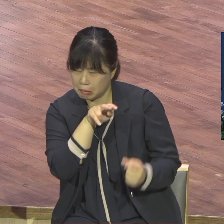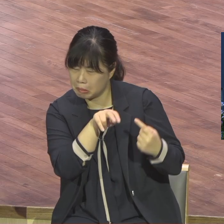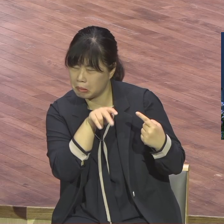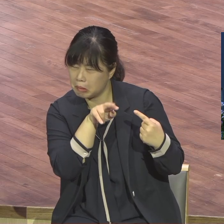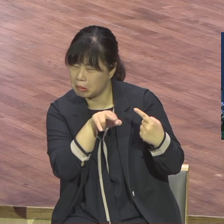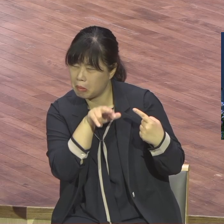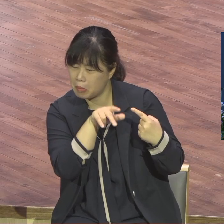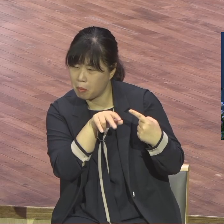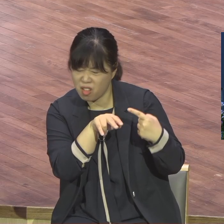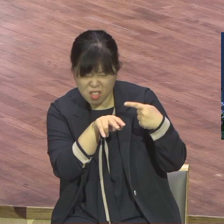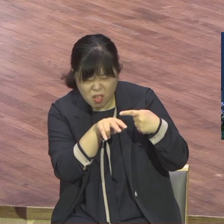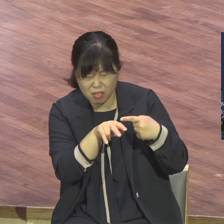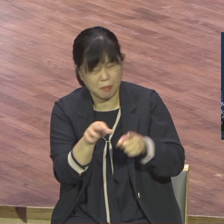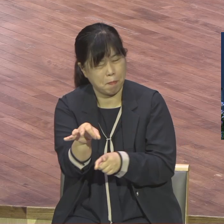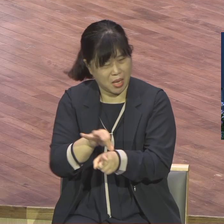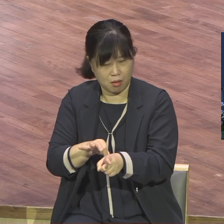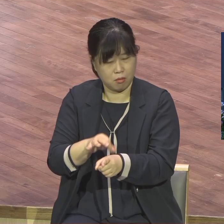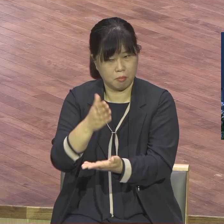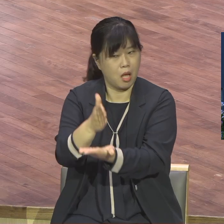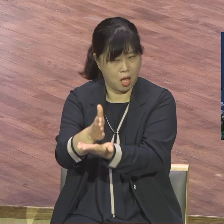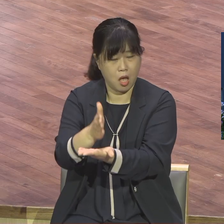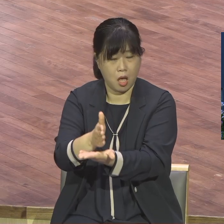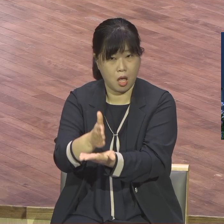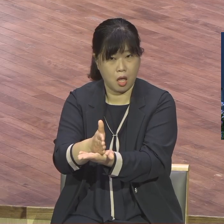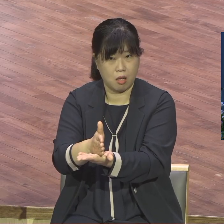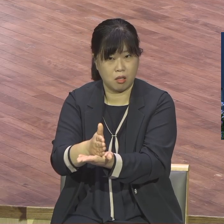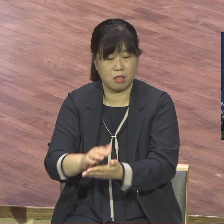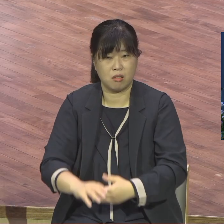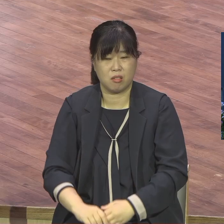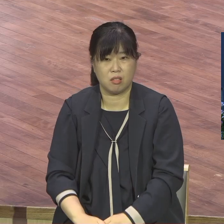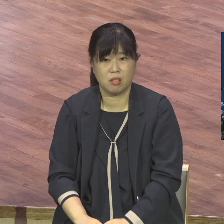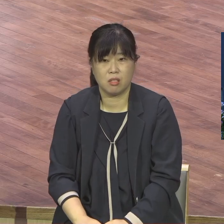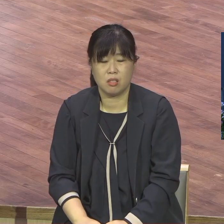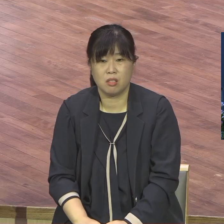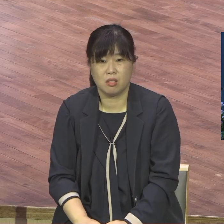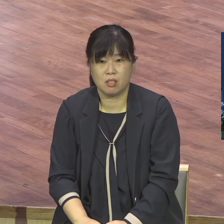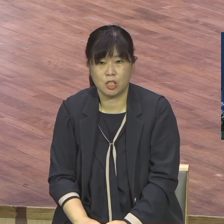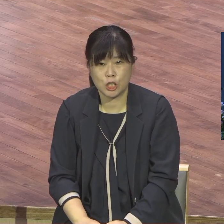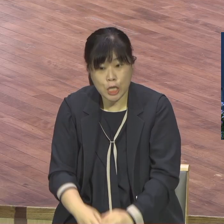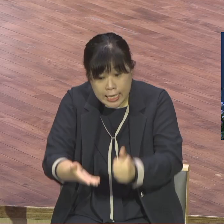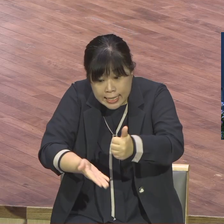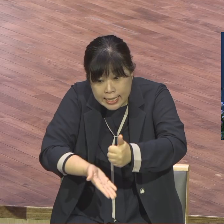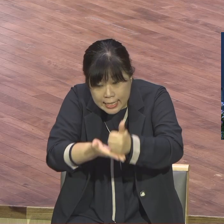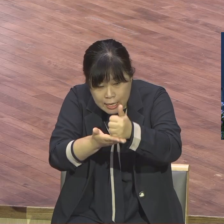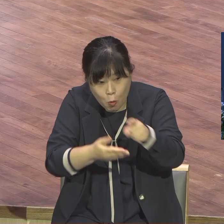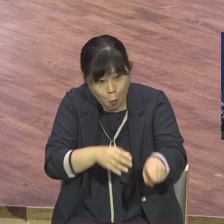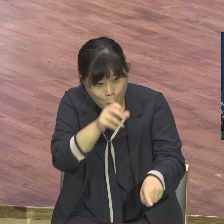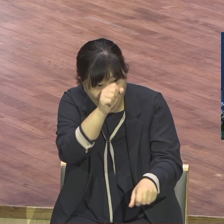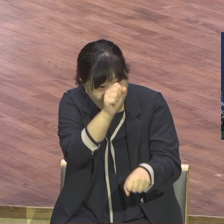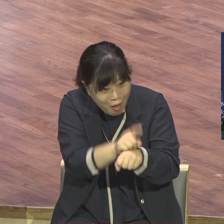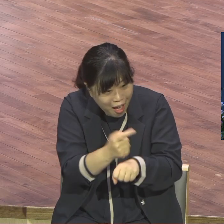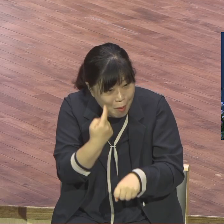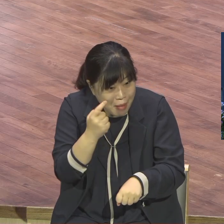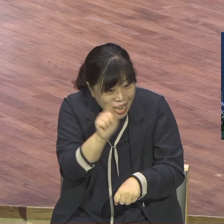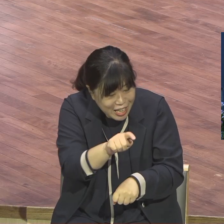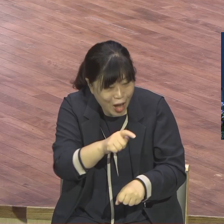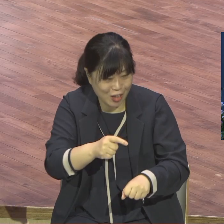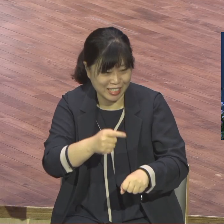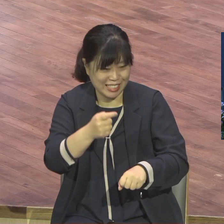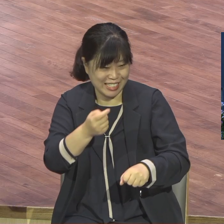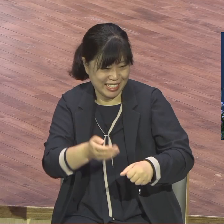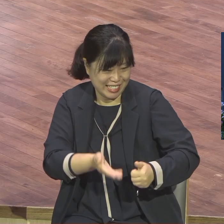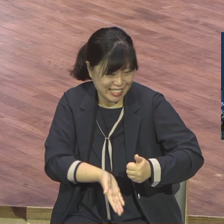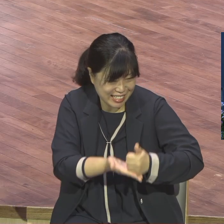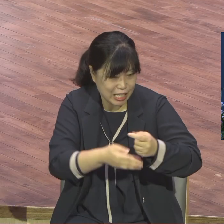여기는 침묵해야 됩니다. 여기는 침묵하고 칭찬하는 것 인색하지 말길